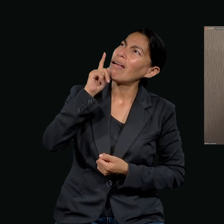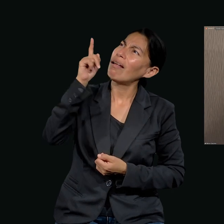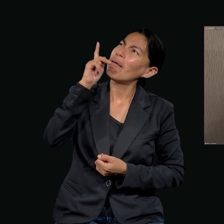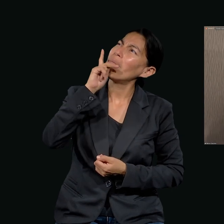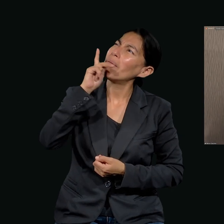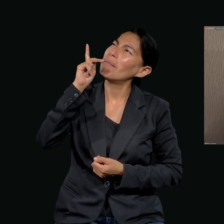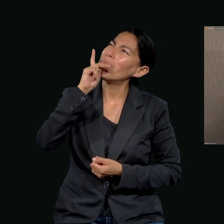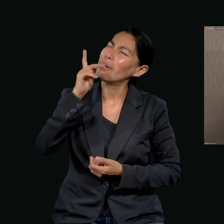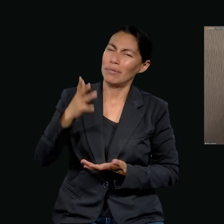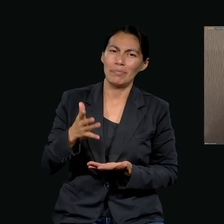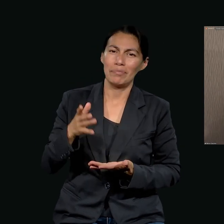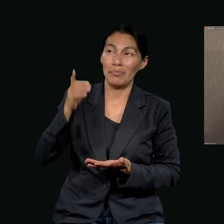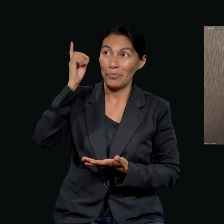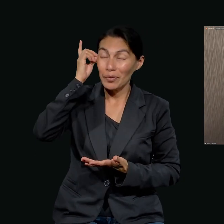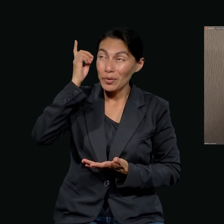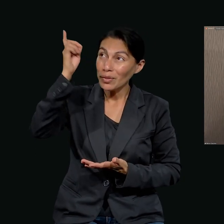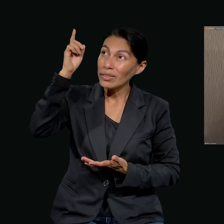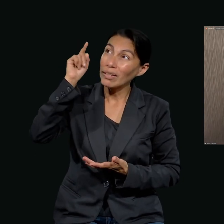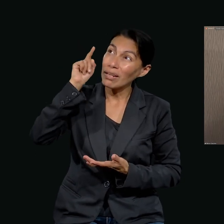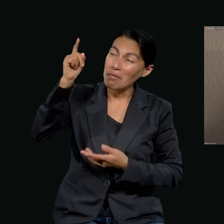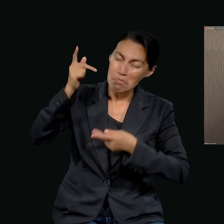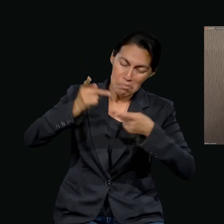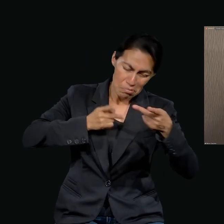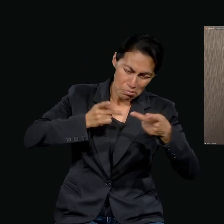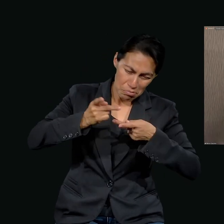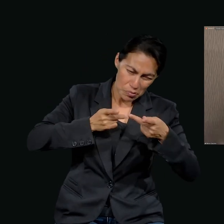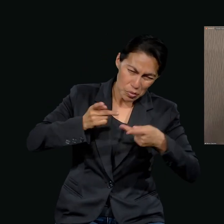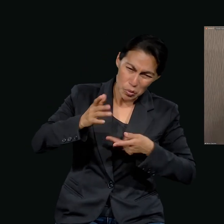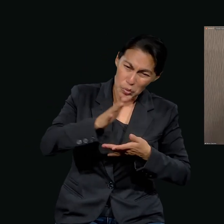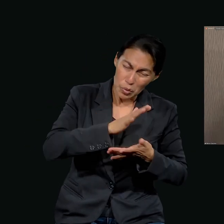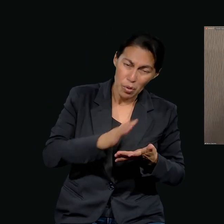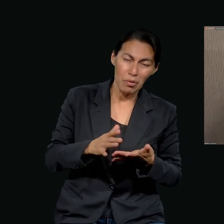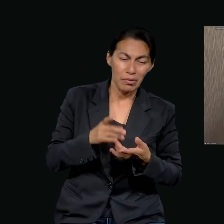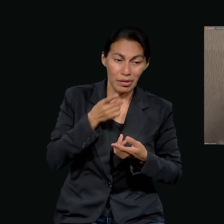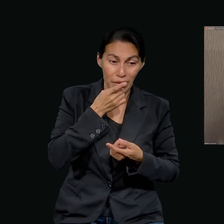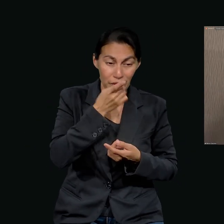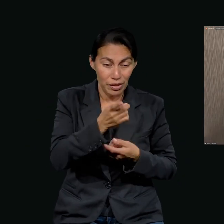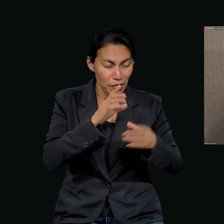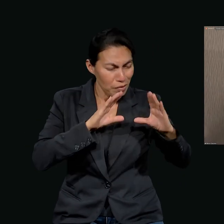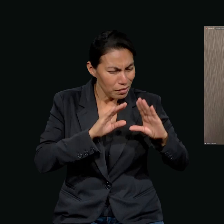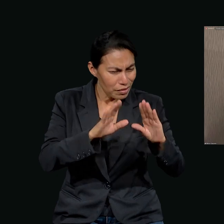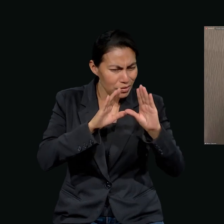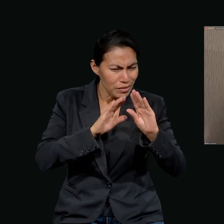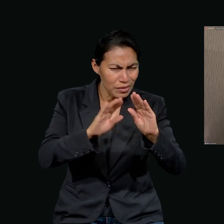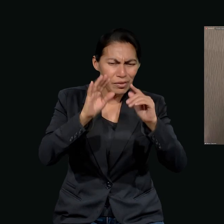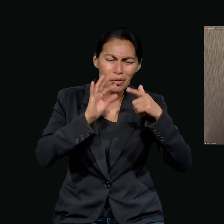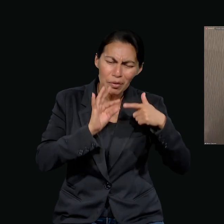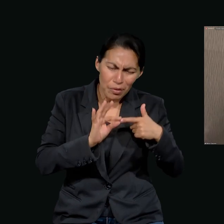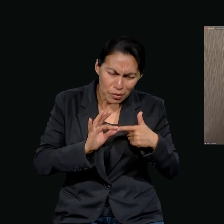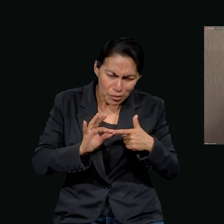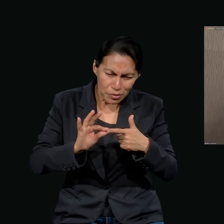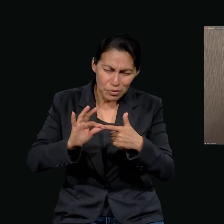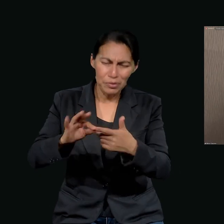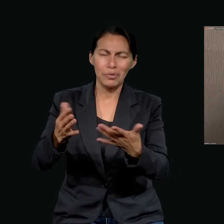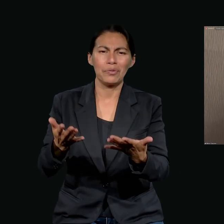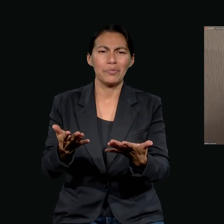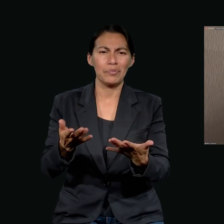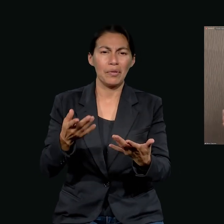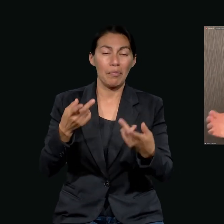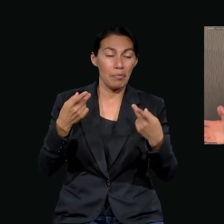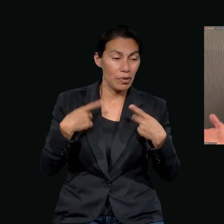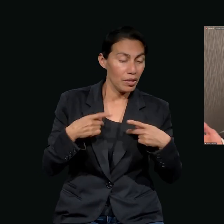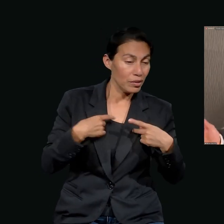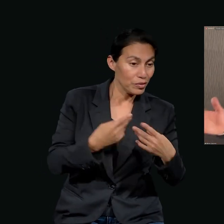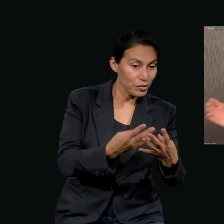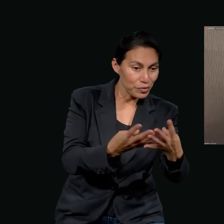preparó, el Dios vivo lo preparó, nuestro Padre Celestial. Le fue guiando, le enseñó la verdad a